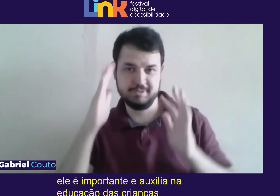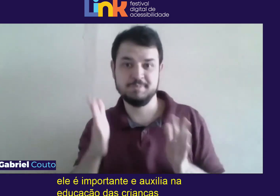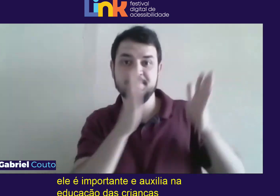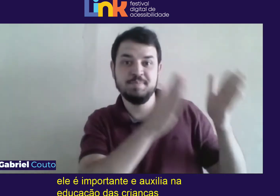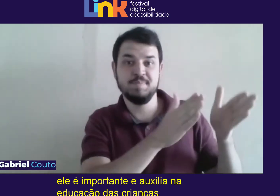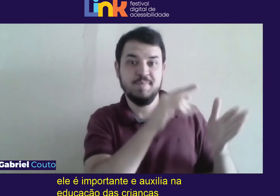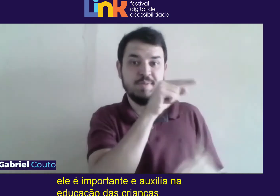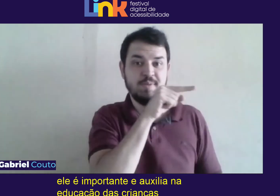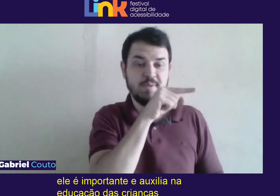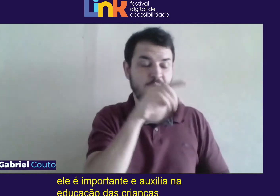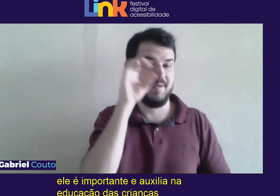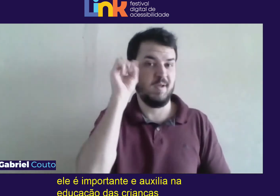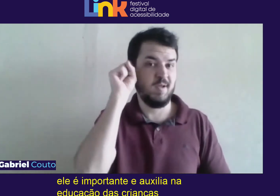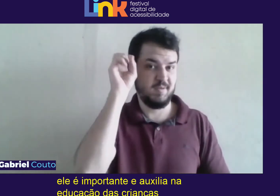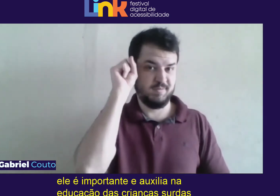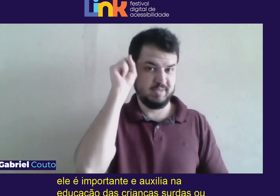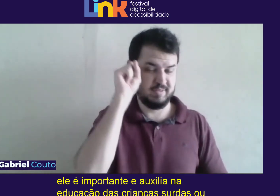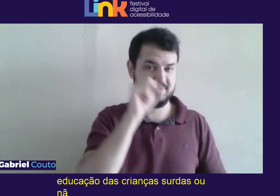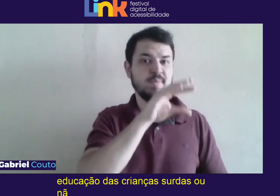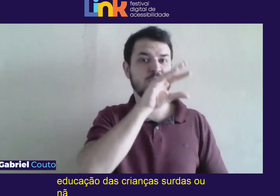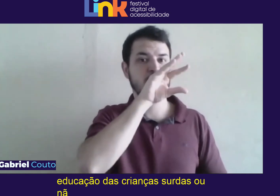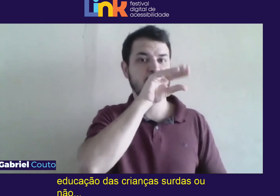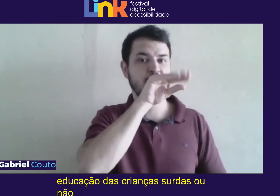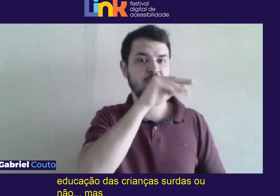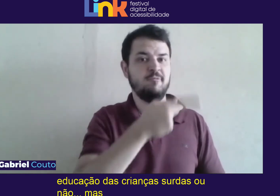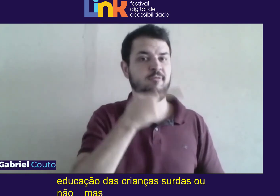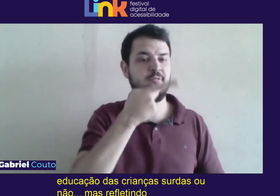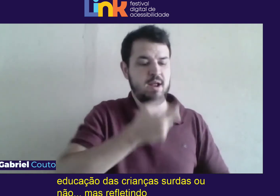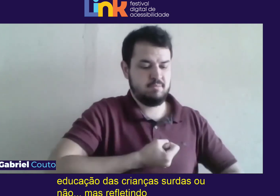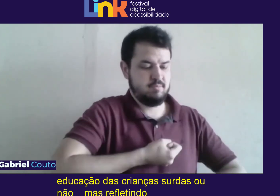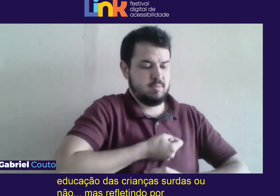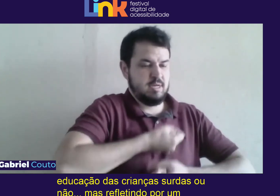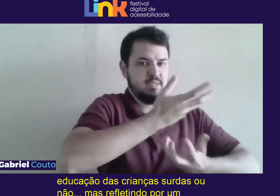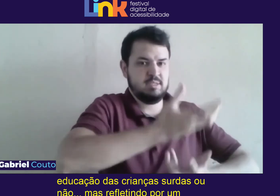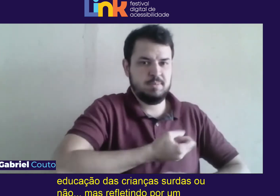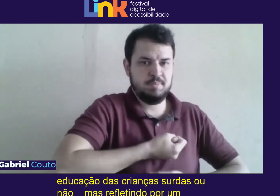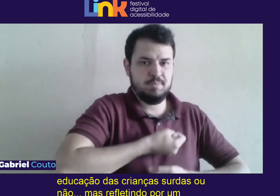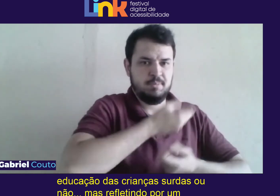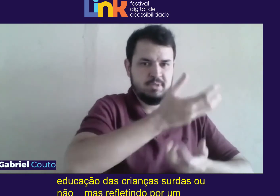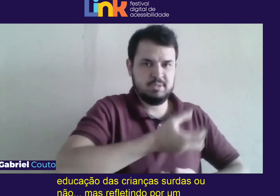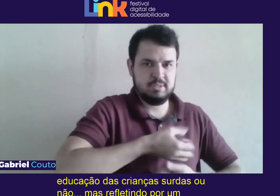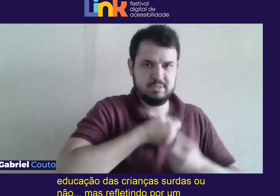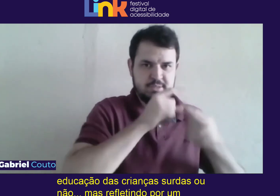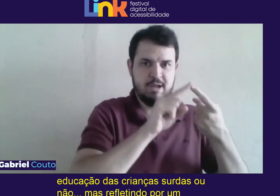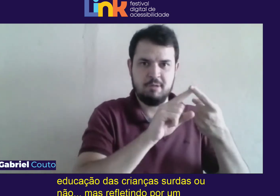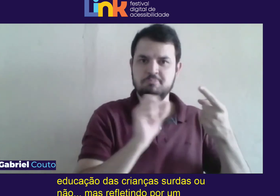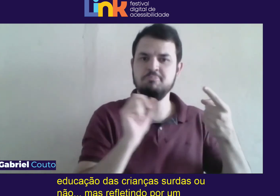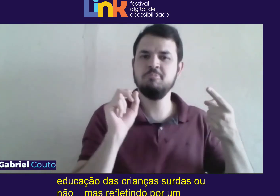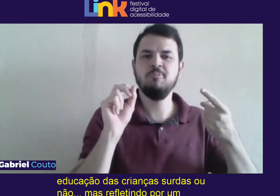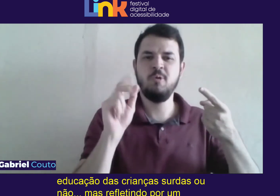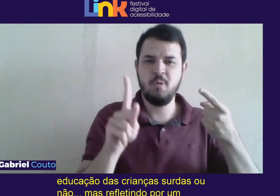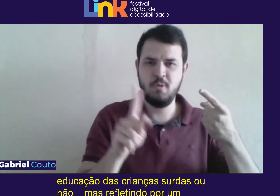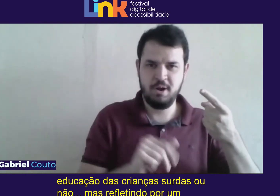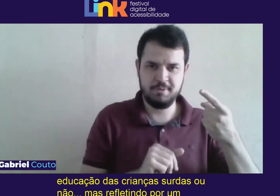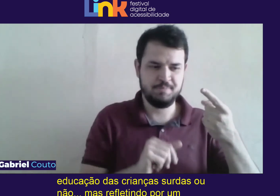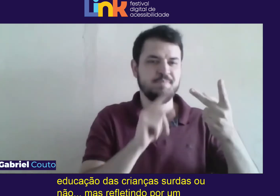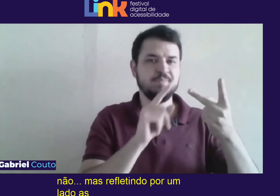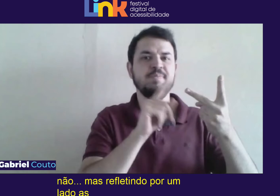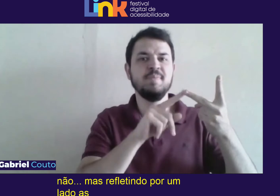Mas, refletindo por um lado, as pessoas, os ouvintes, elas se expressam por meio da fala.